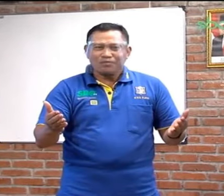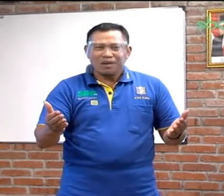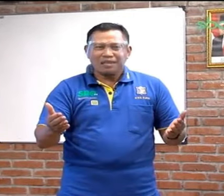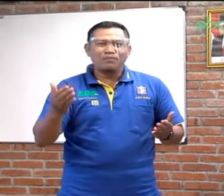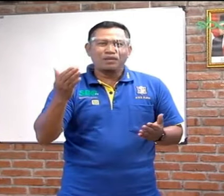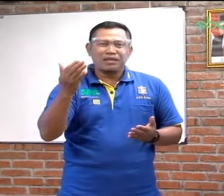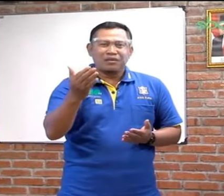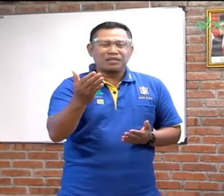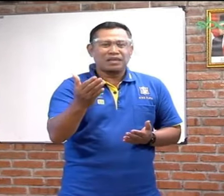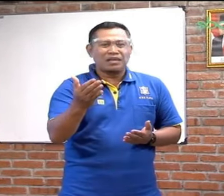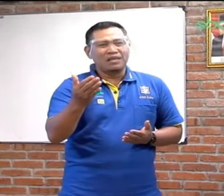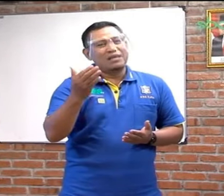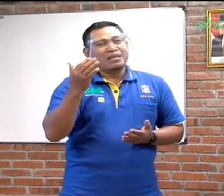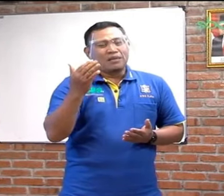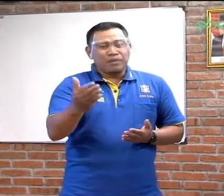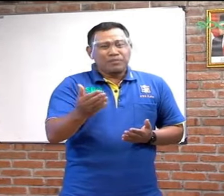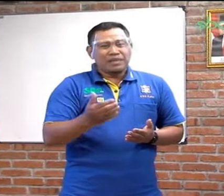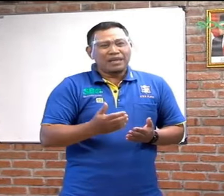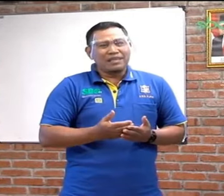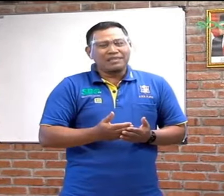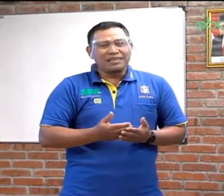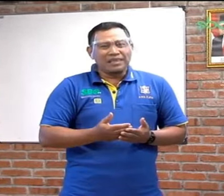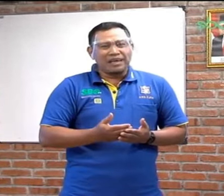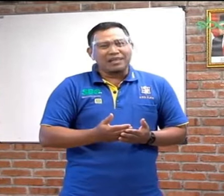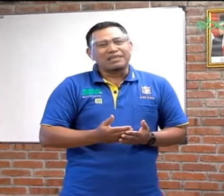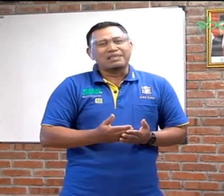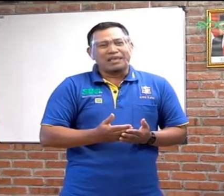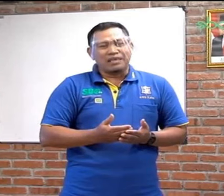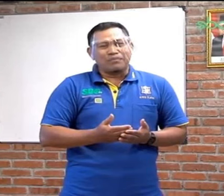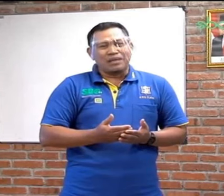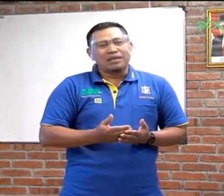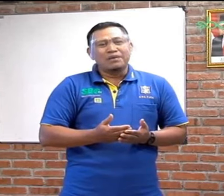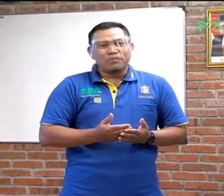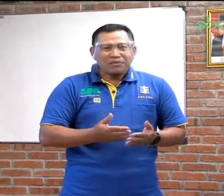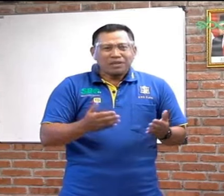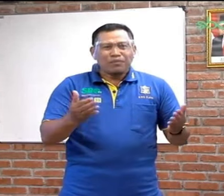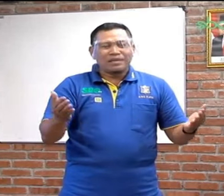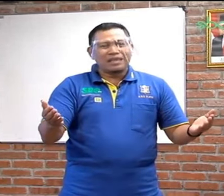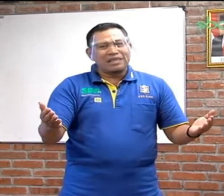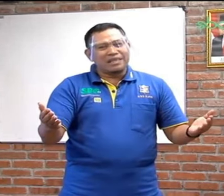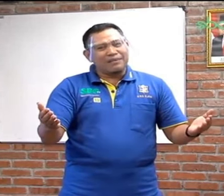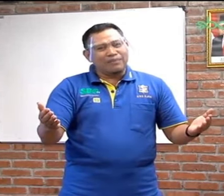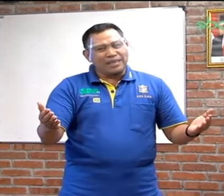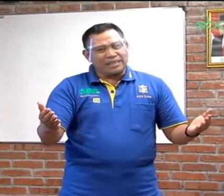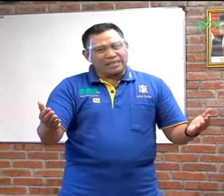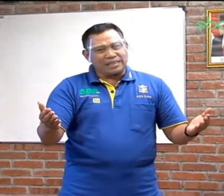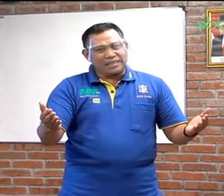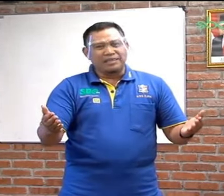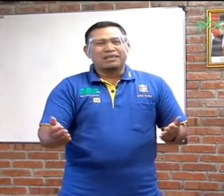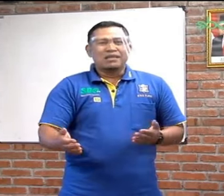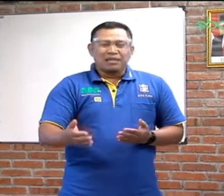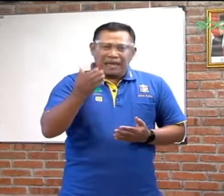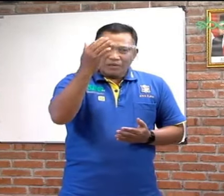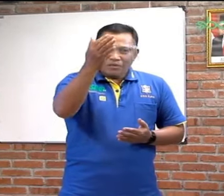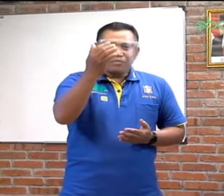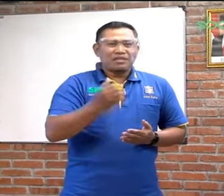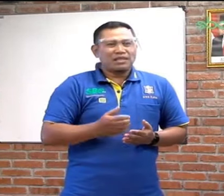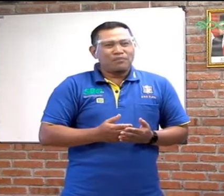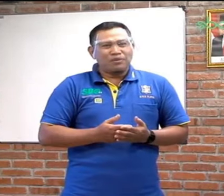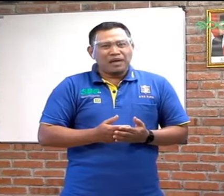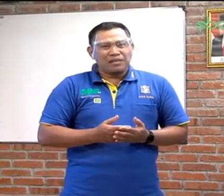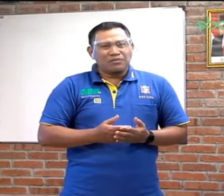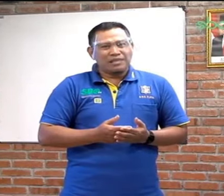kita semua diberi keluasan pemikiran sehingga kita dapat mengikuti pembelajaran dengan baik. Ayo